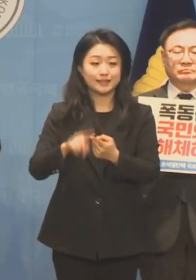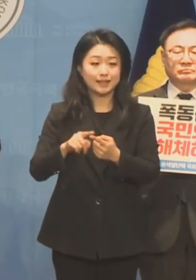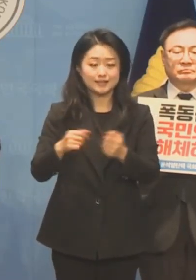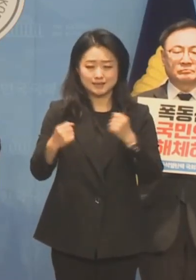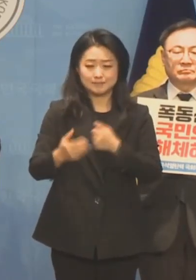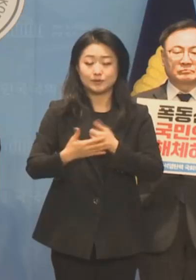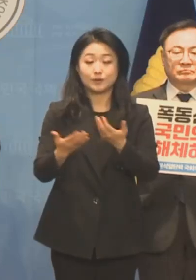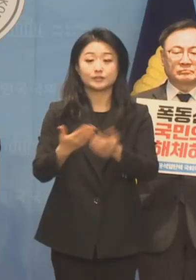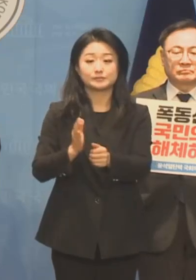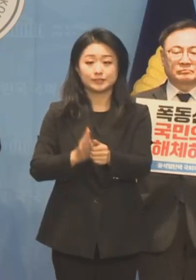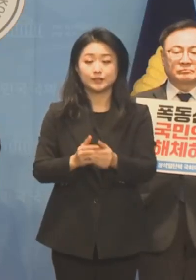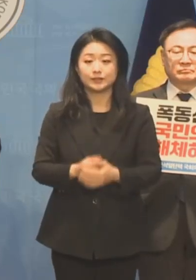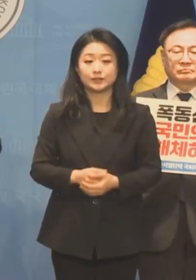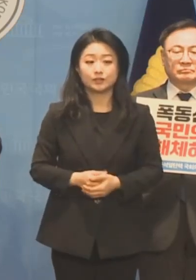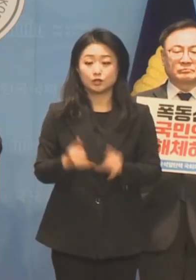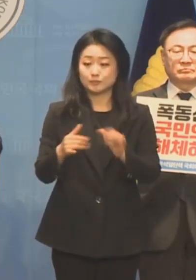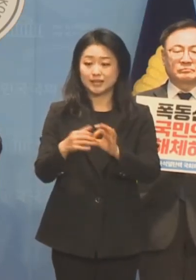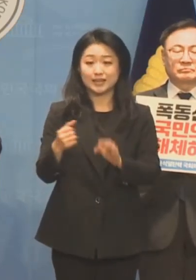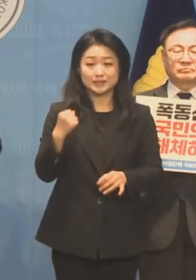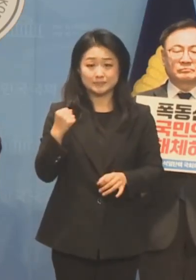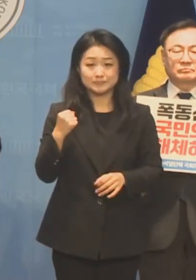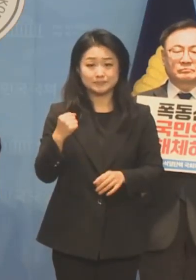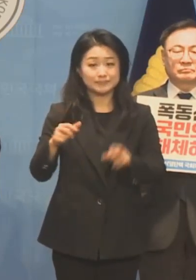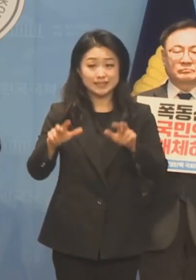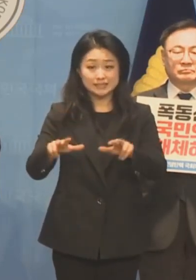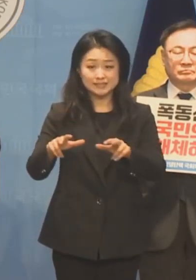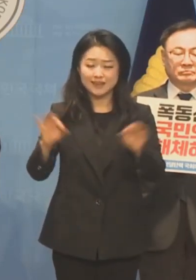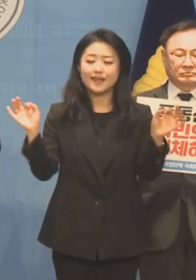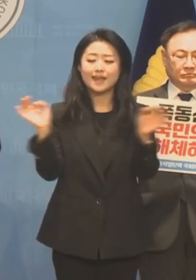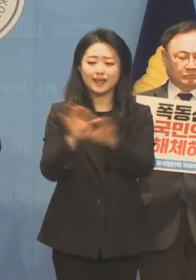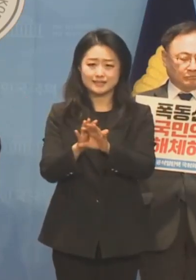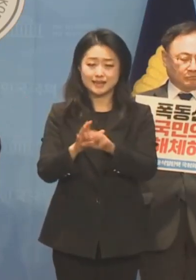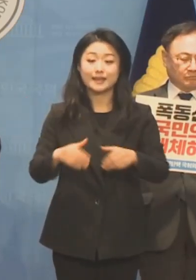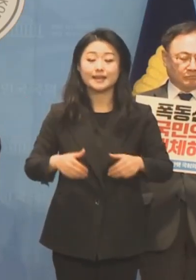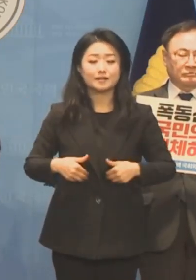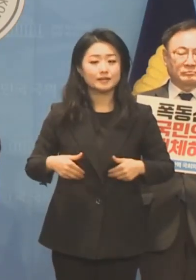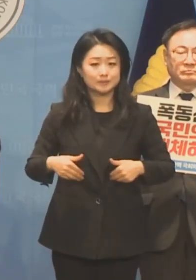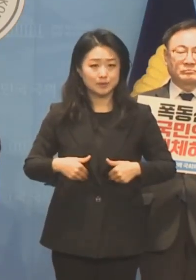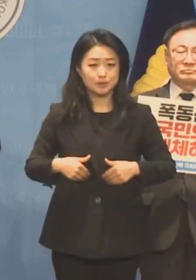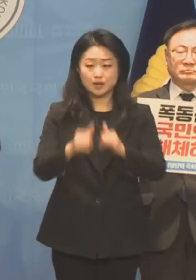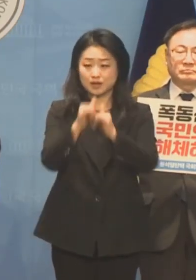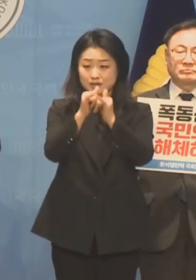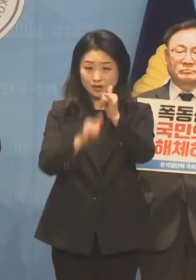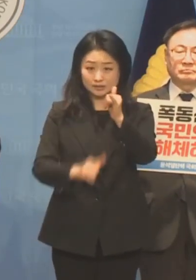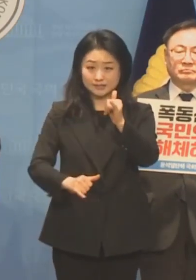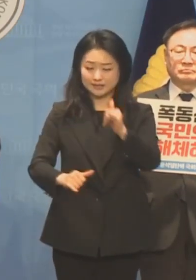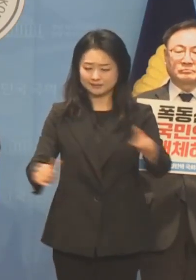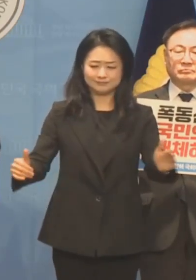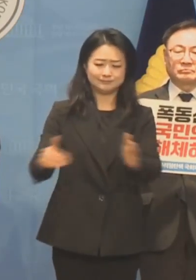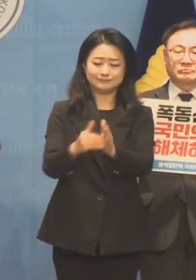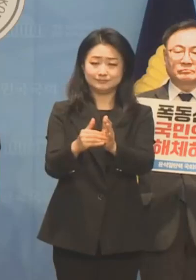힘을 모아주시기 바랍니다. 국민의힘은 이제 해체되어야 할 역사의